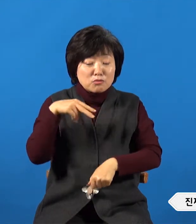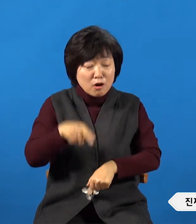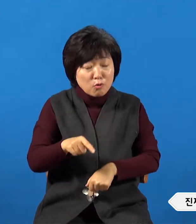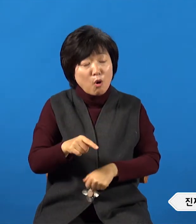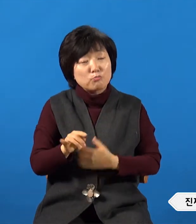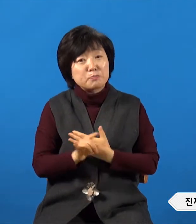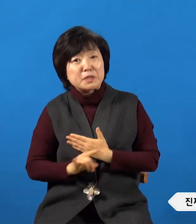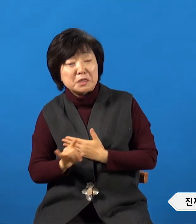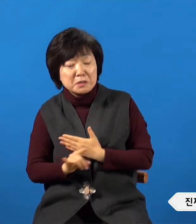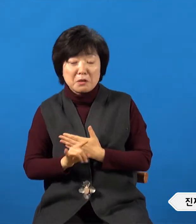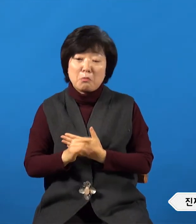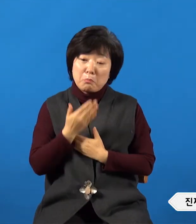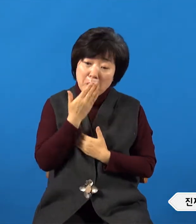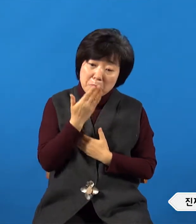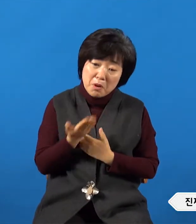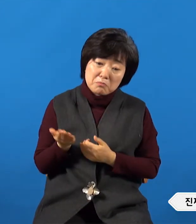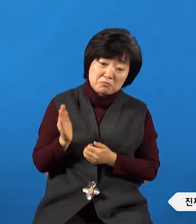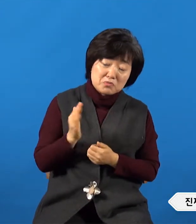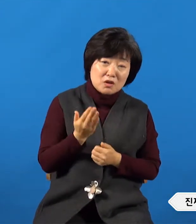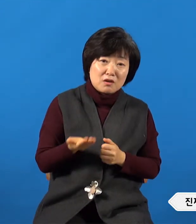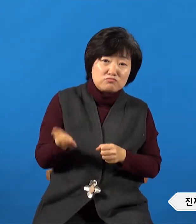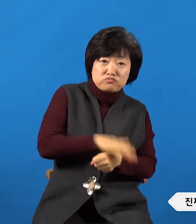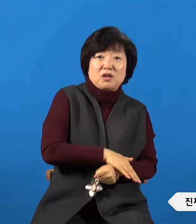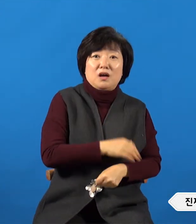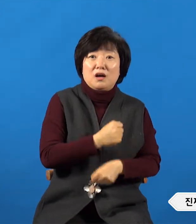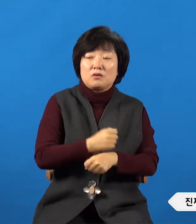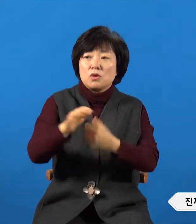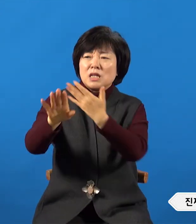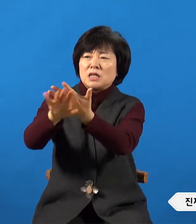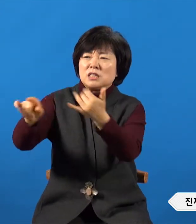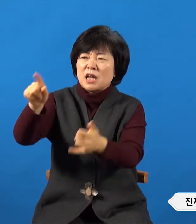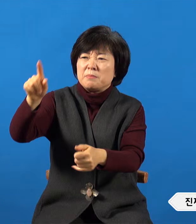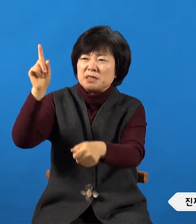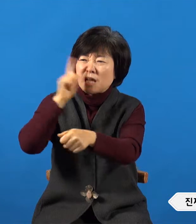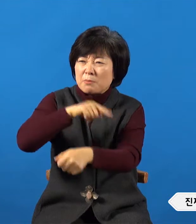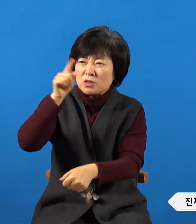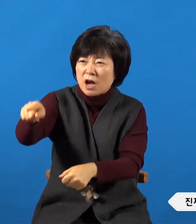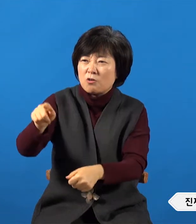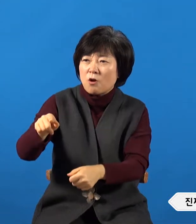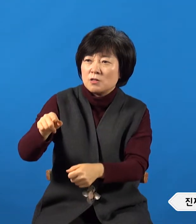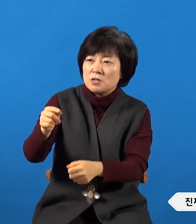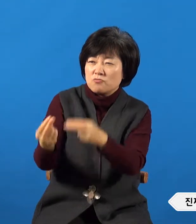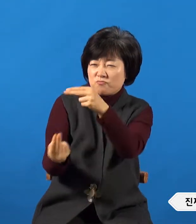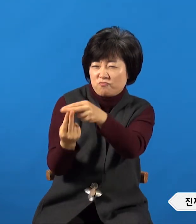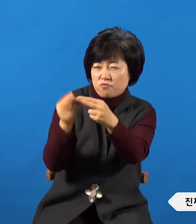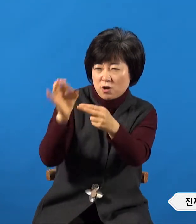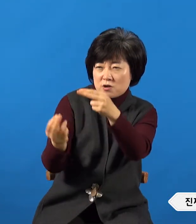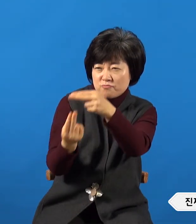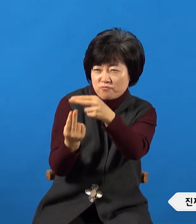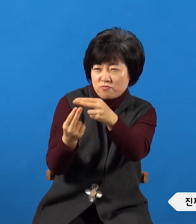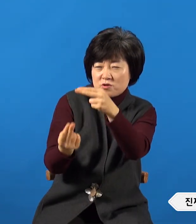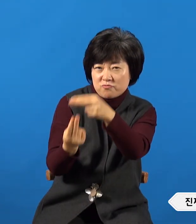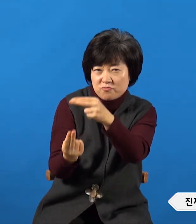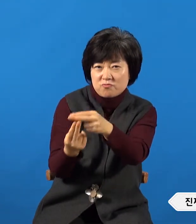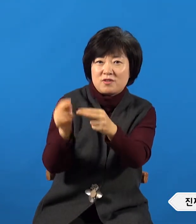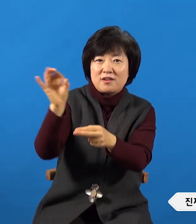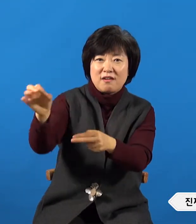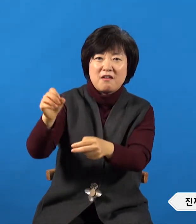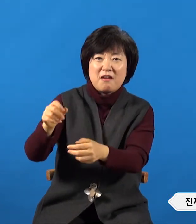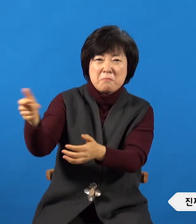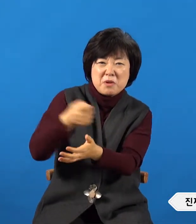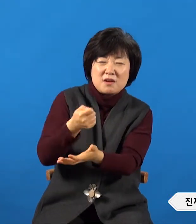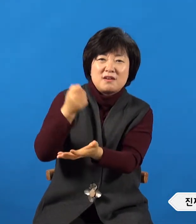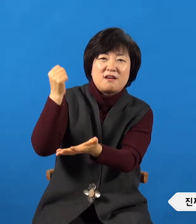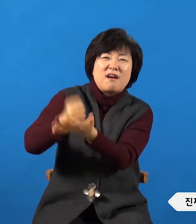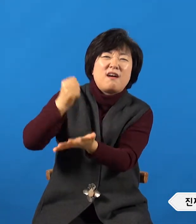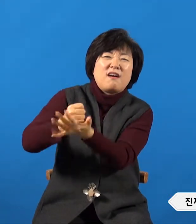있지라고 생각합니다. 남이 잘못한 것은 두고두고 묵상하고 암송하고 기억하고 있습니다.